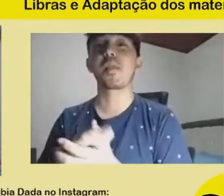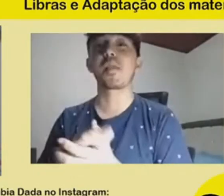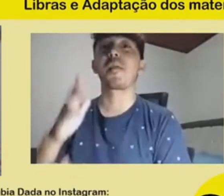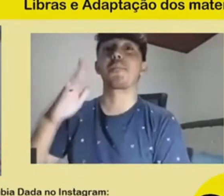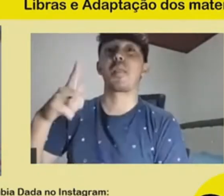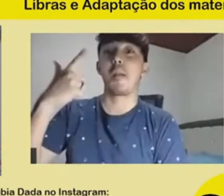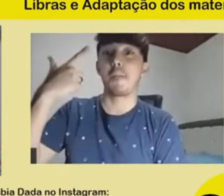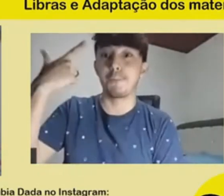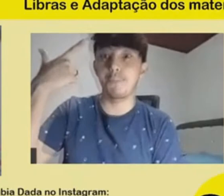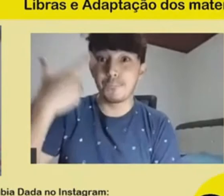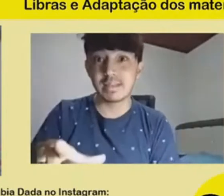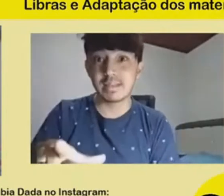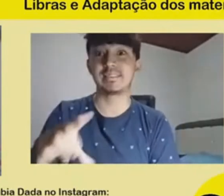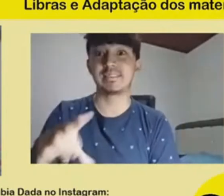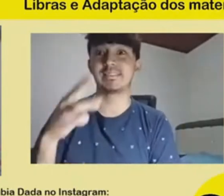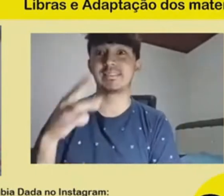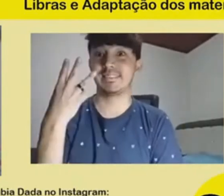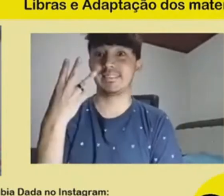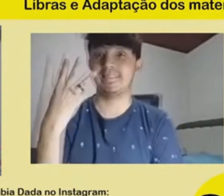Legal, professora.